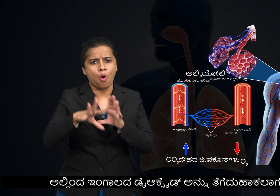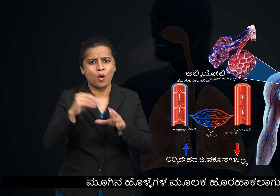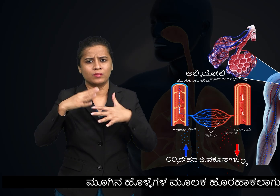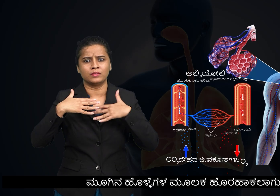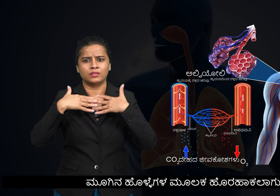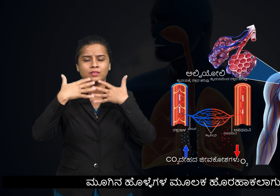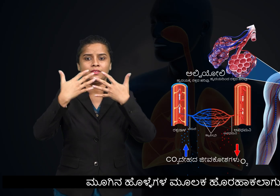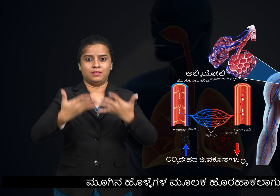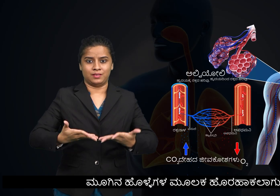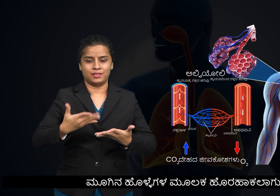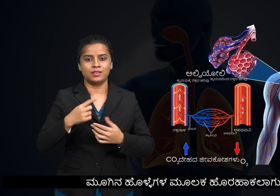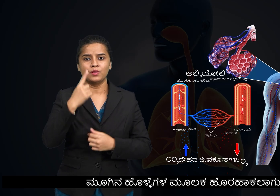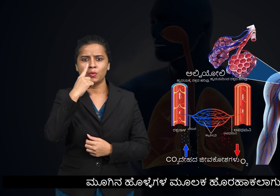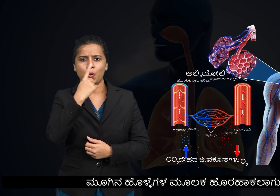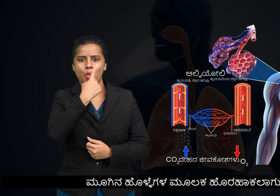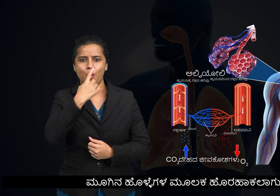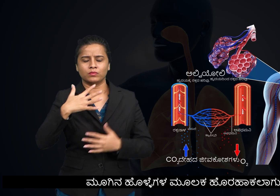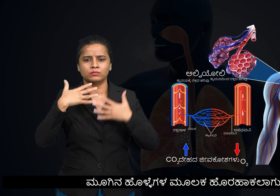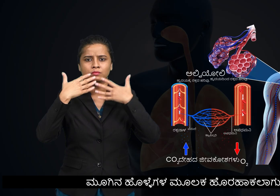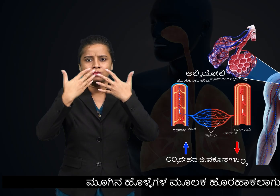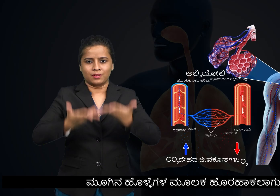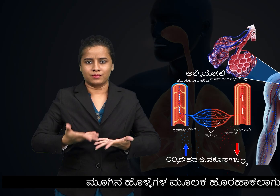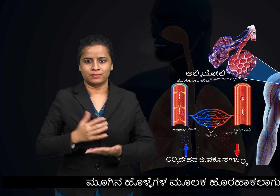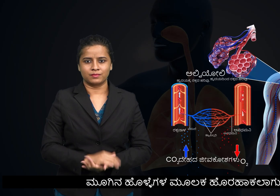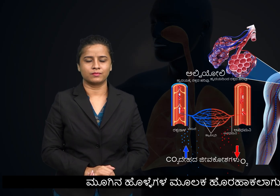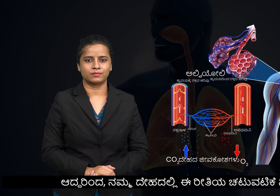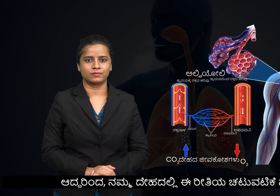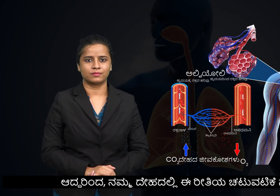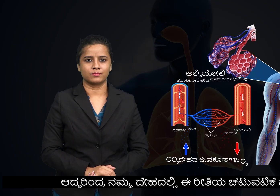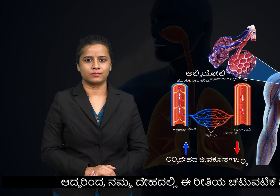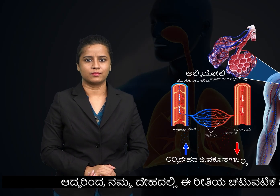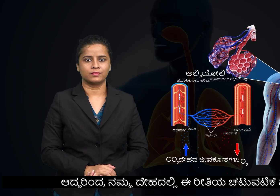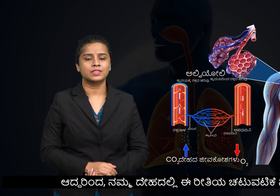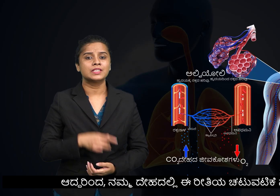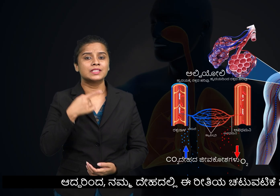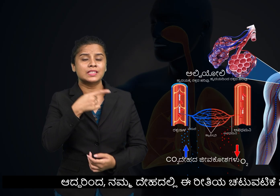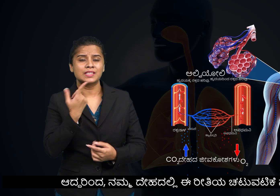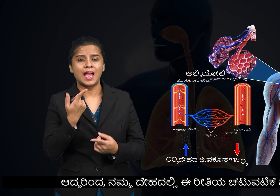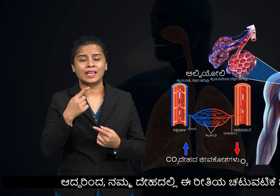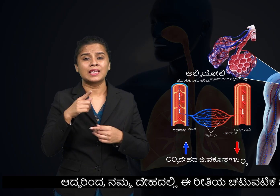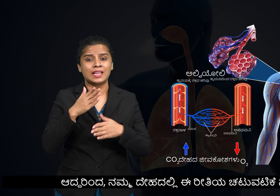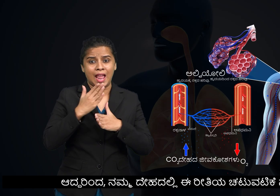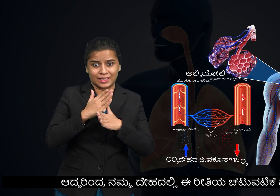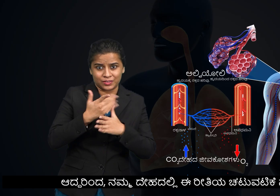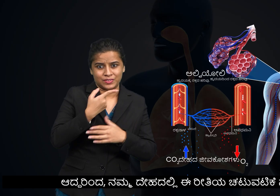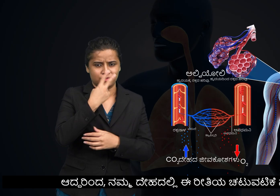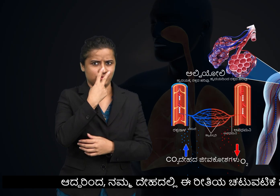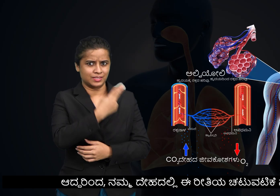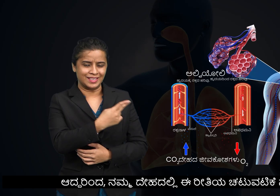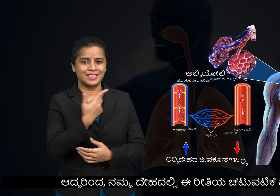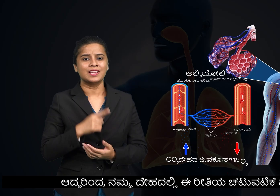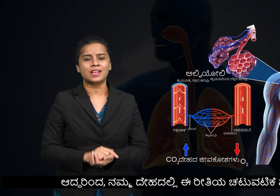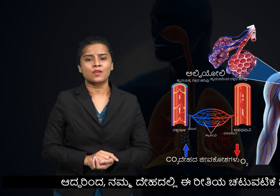ಅಥವಾ ಮೂಗಿನ ಹೊಳ್ಳೆಗಳ ಮೂಲಕ ಹೊರಹಾಕಲಾಗುತ್ತದೆ. ಆದ್ದರಿಂದ ನಮ್ಮ ದೇಹದಲ್ಲಿ ಈ